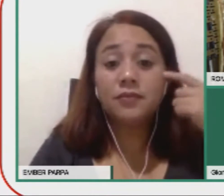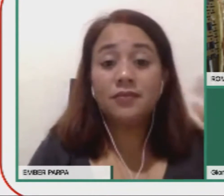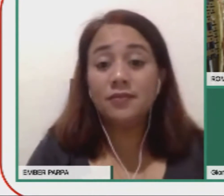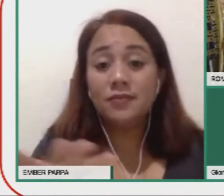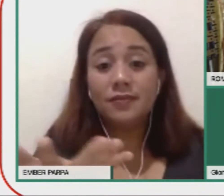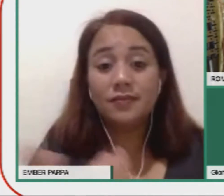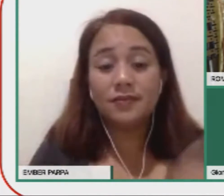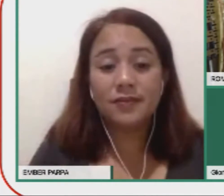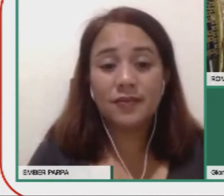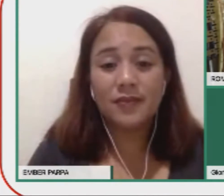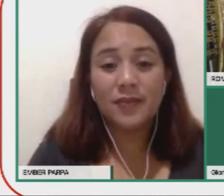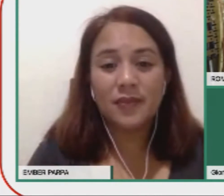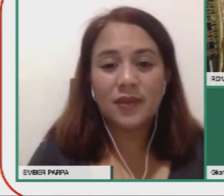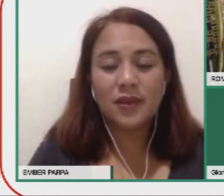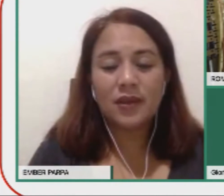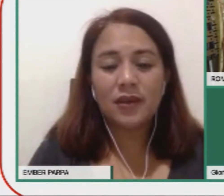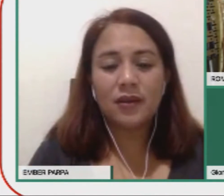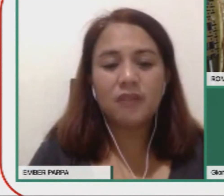hindi tayo marinig ni Glo.